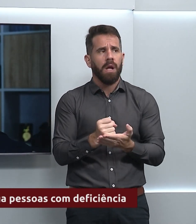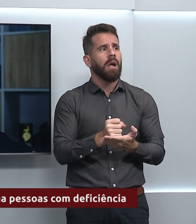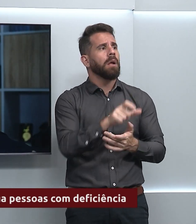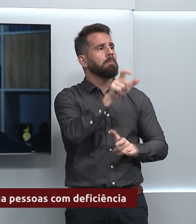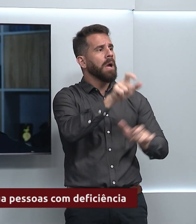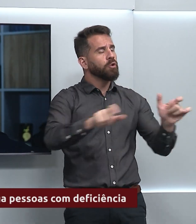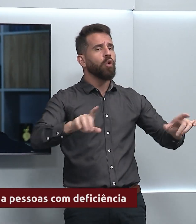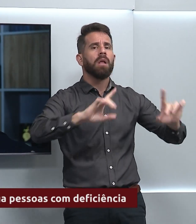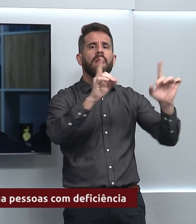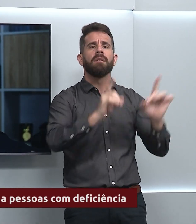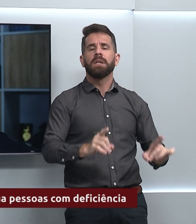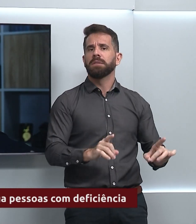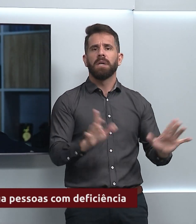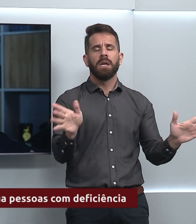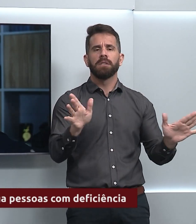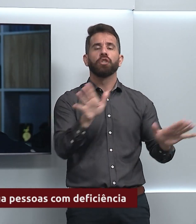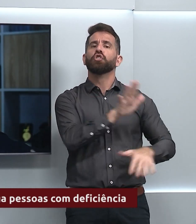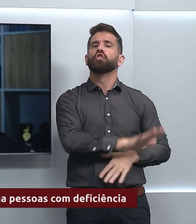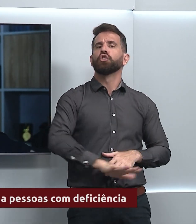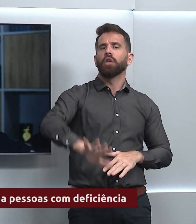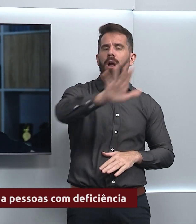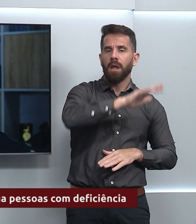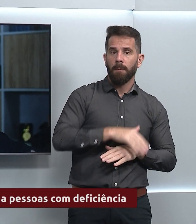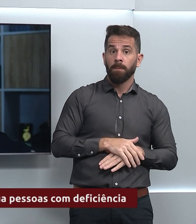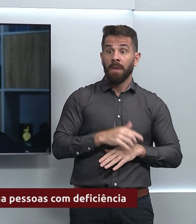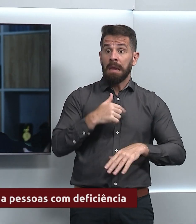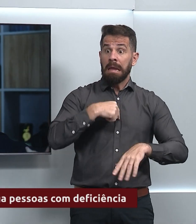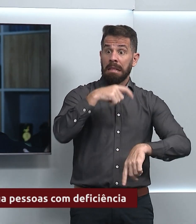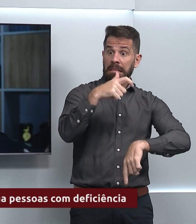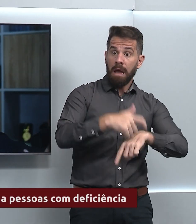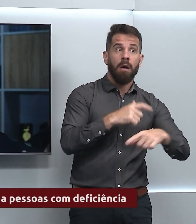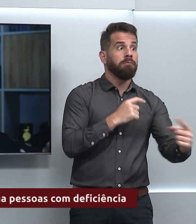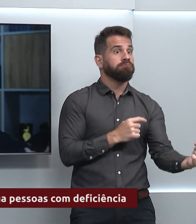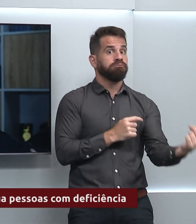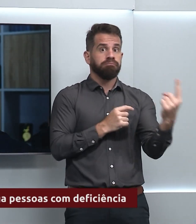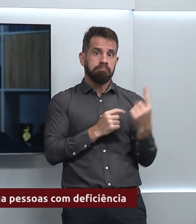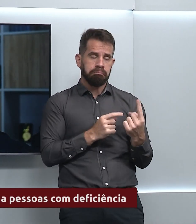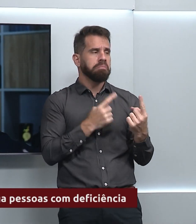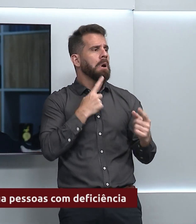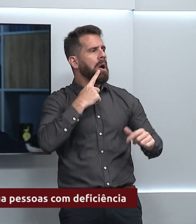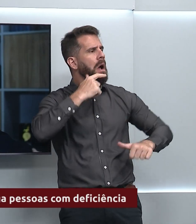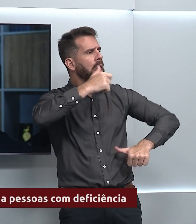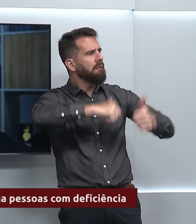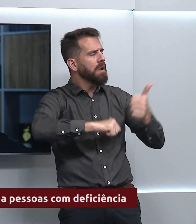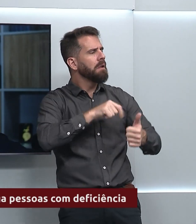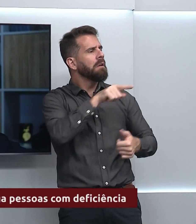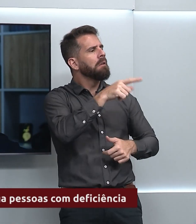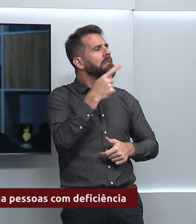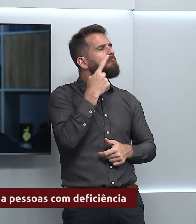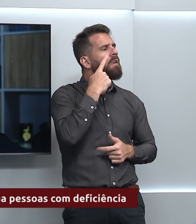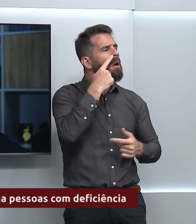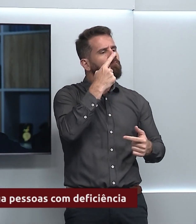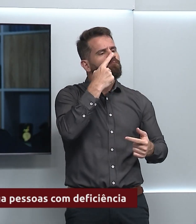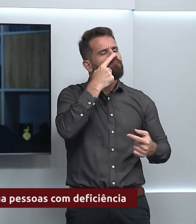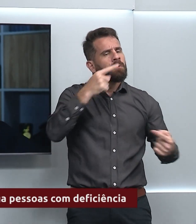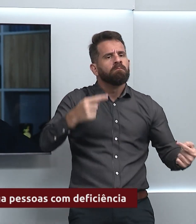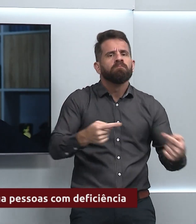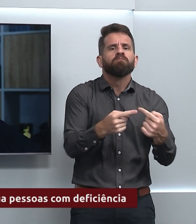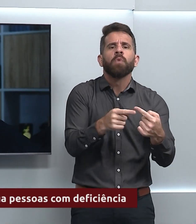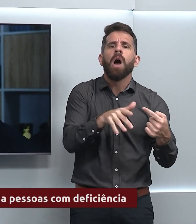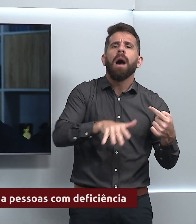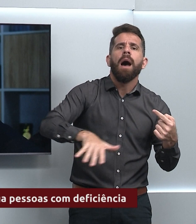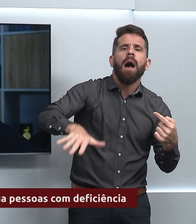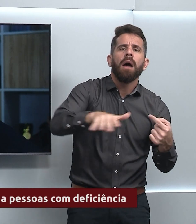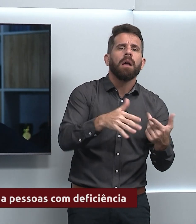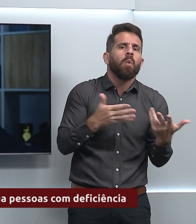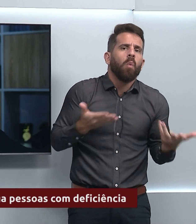pessoa com deficiência, tentar ver a aptidão, descobrir a aptidão que essa pessoa com deficiência tem, aonde